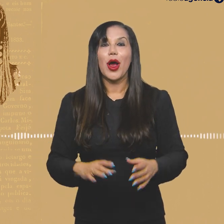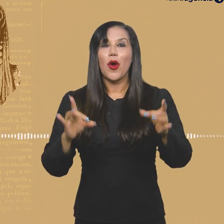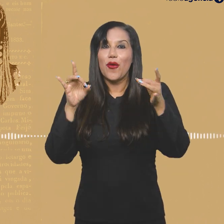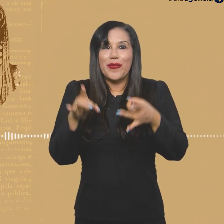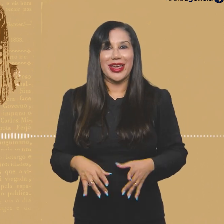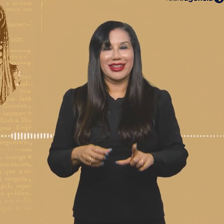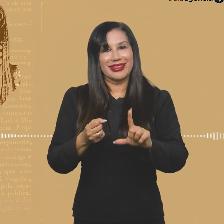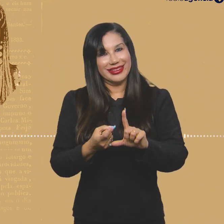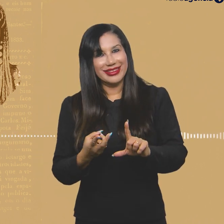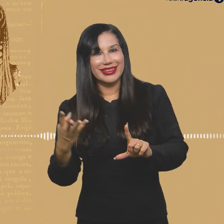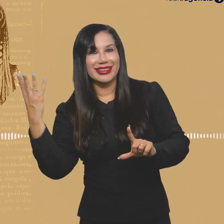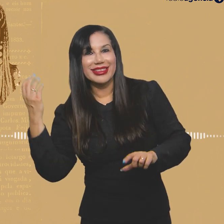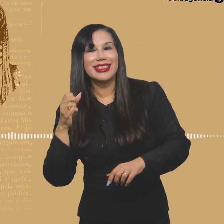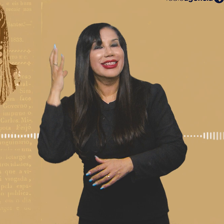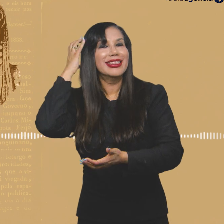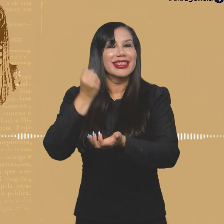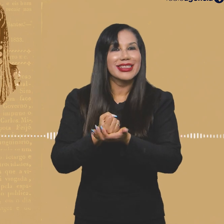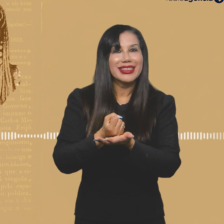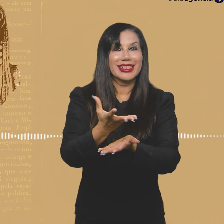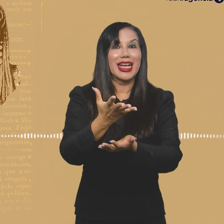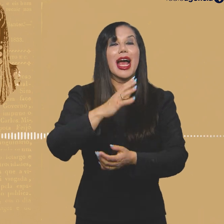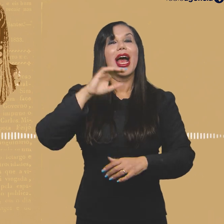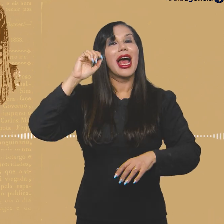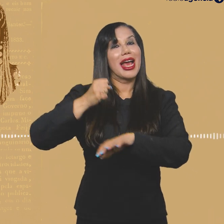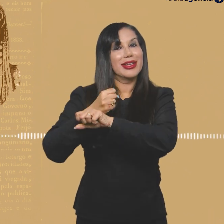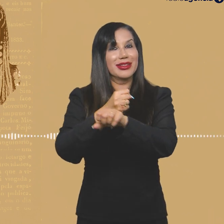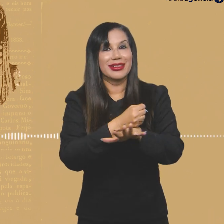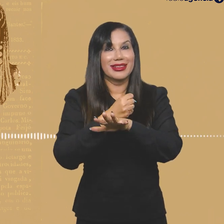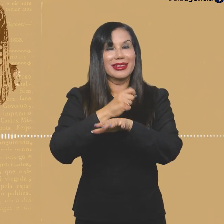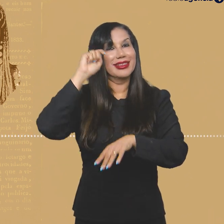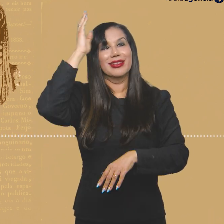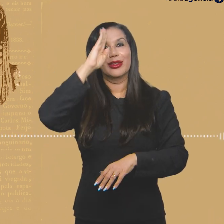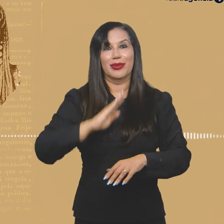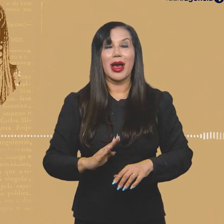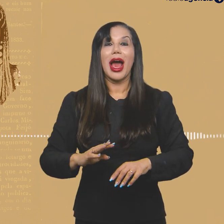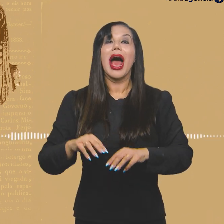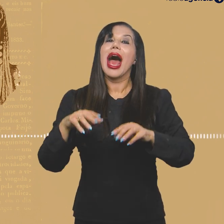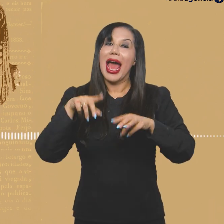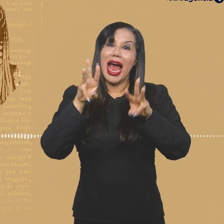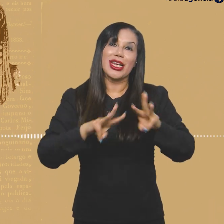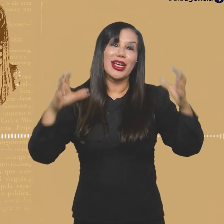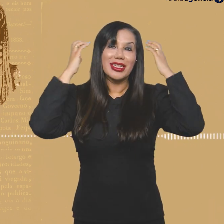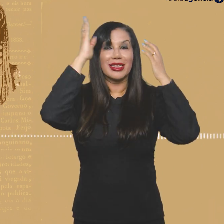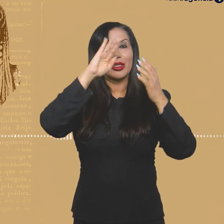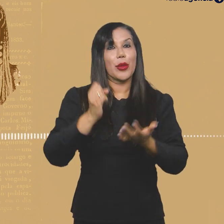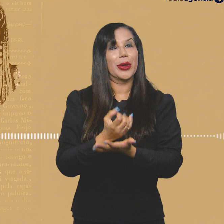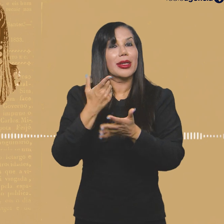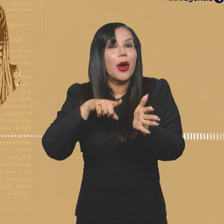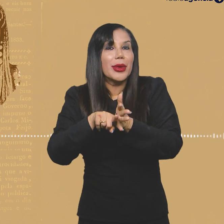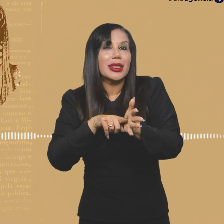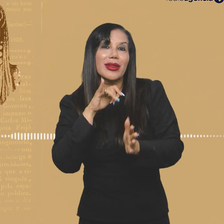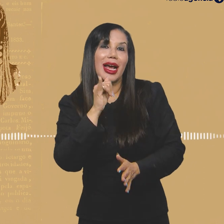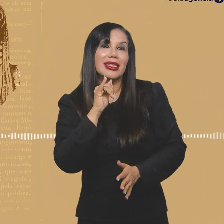Chegamos ao último episódio do podcast Imprensa Negra no Brasil, produzido pela Rádio Agência Nacional. A produção,